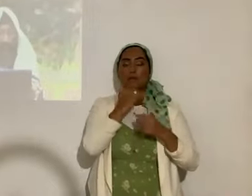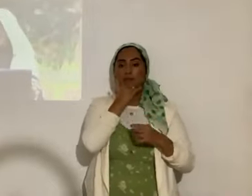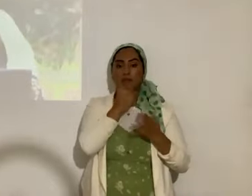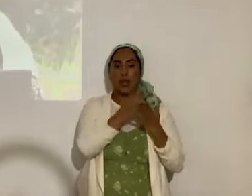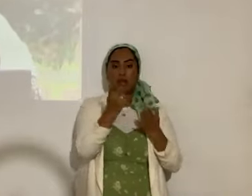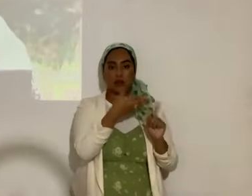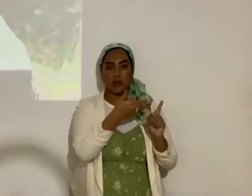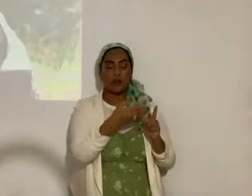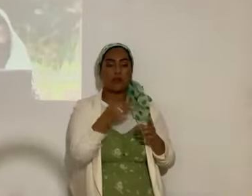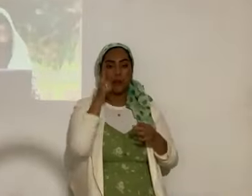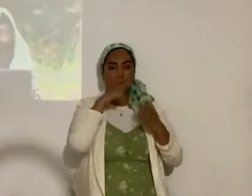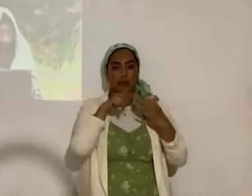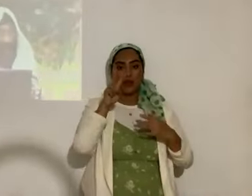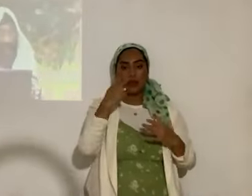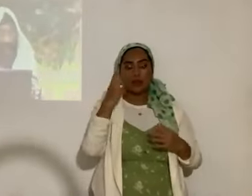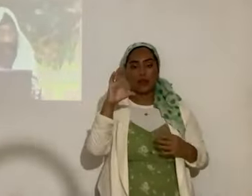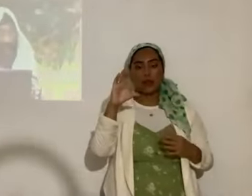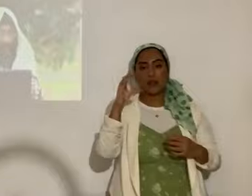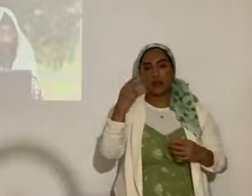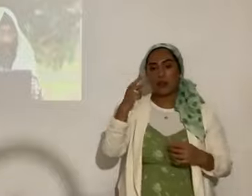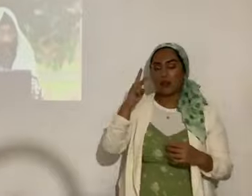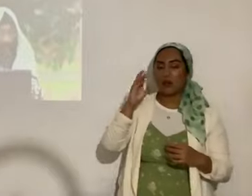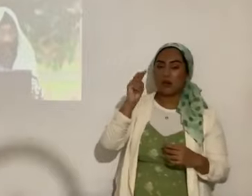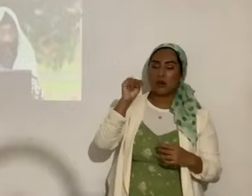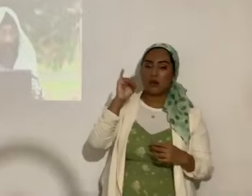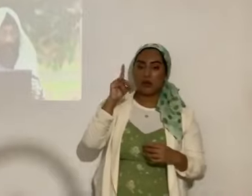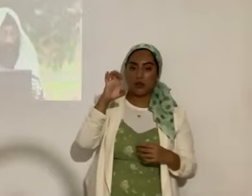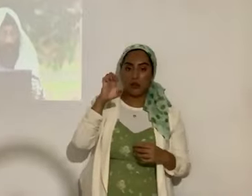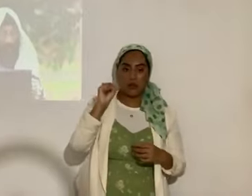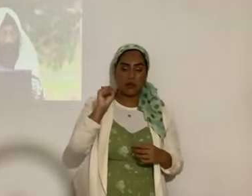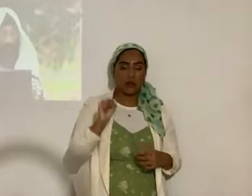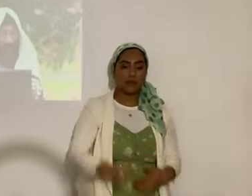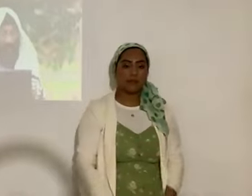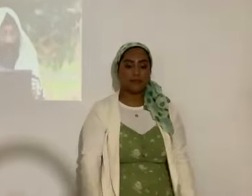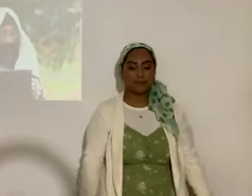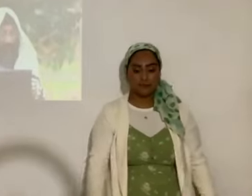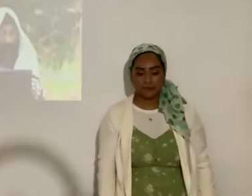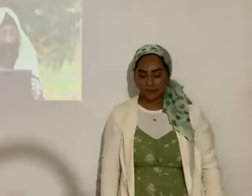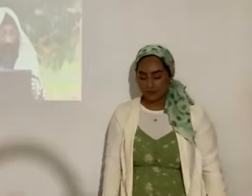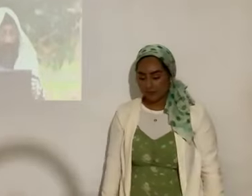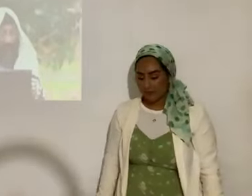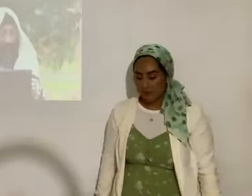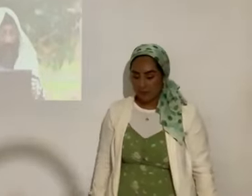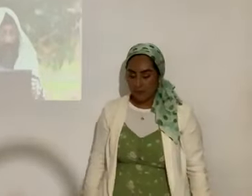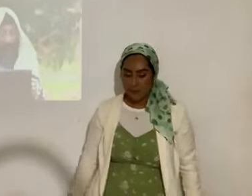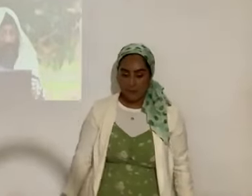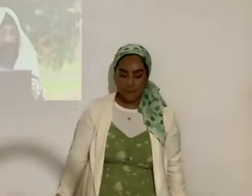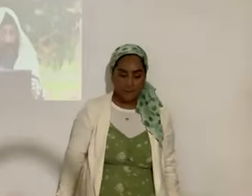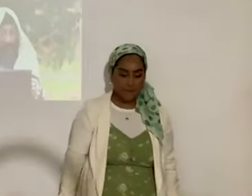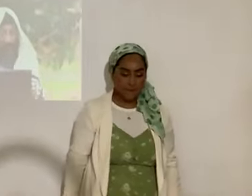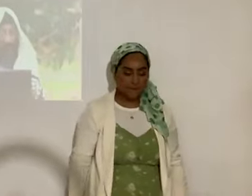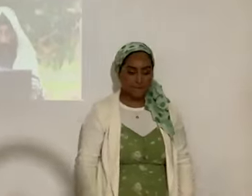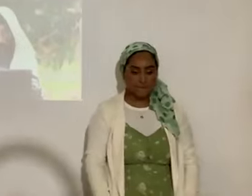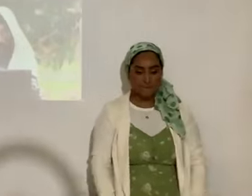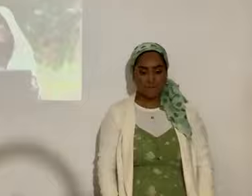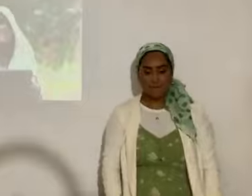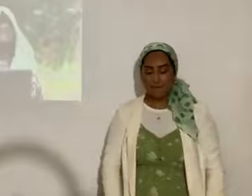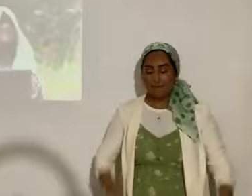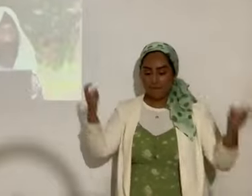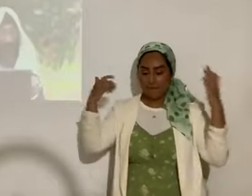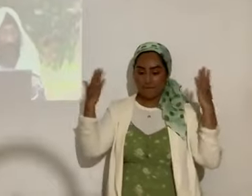vamos a segunda de crónicas segunda de crónicas vamos todos para allá Aleluya